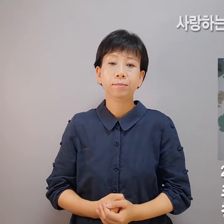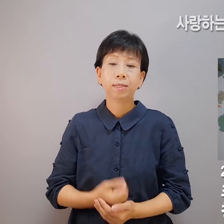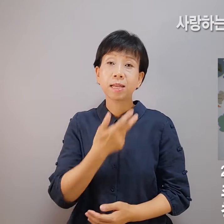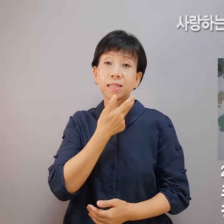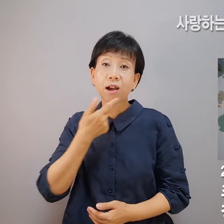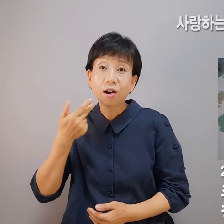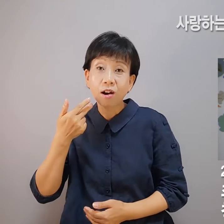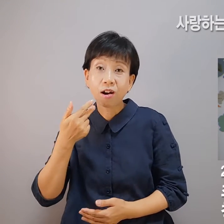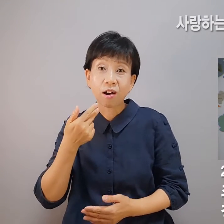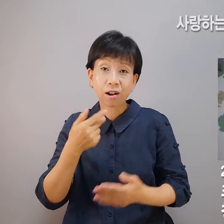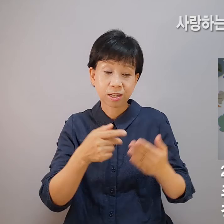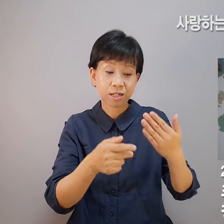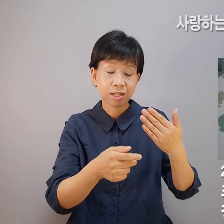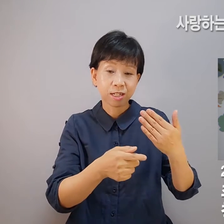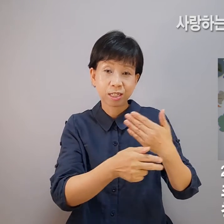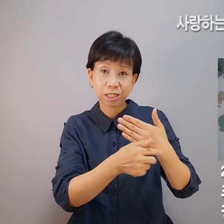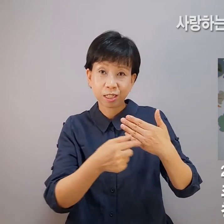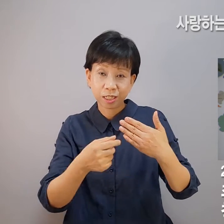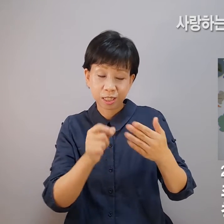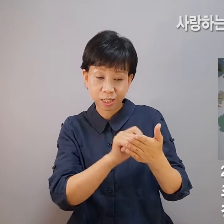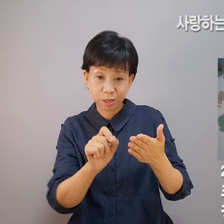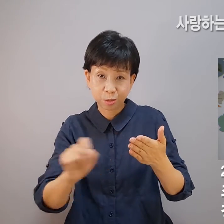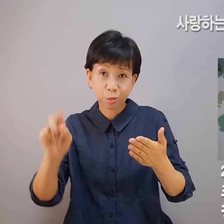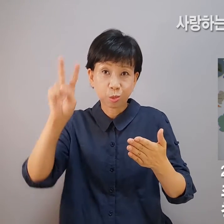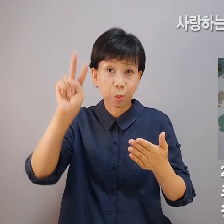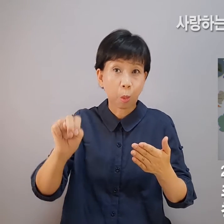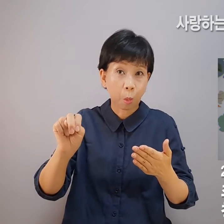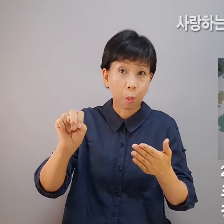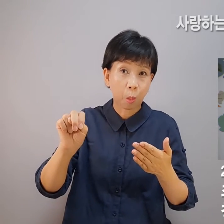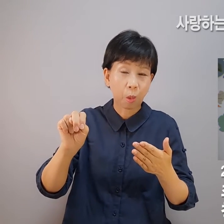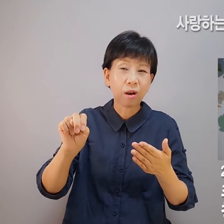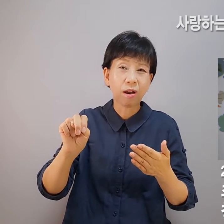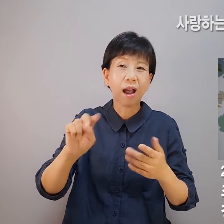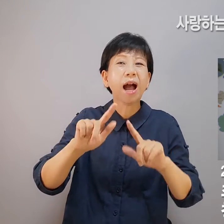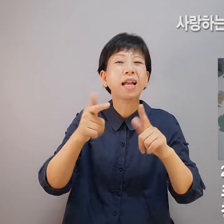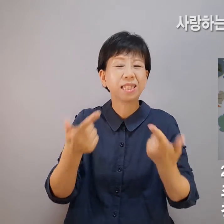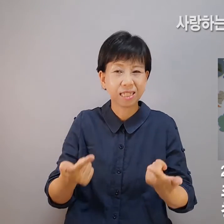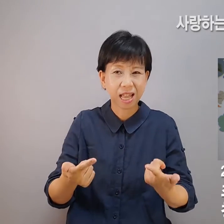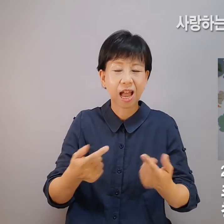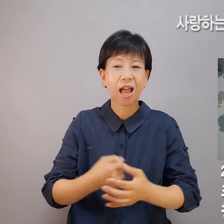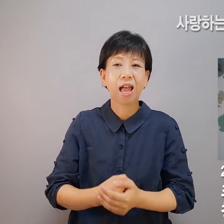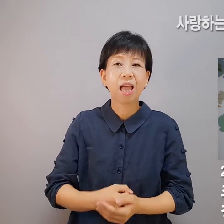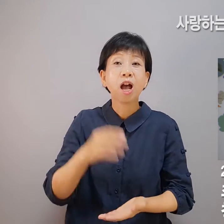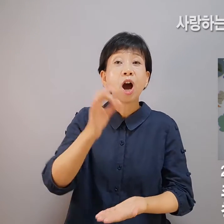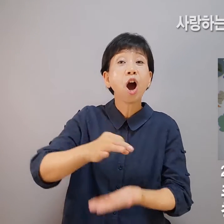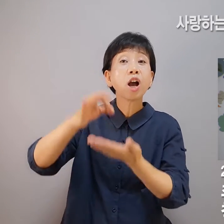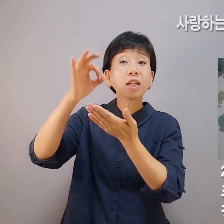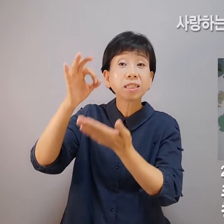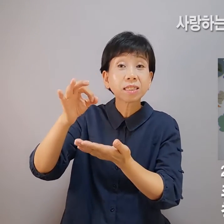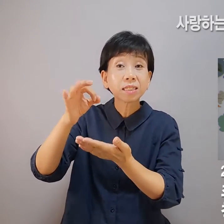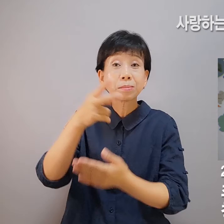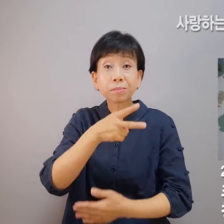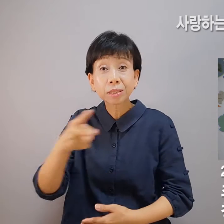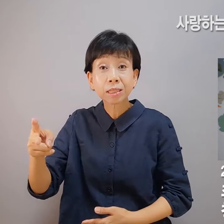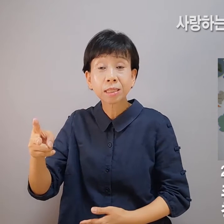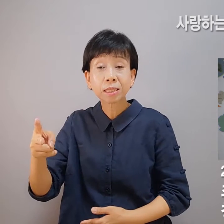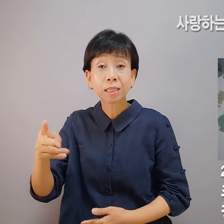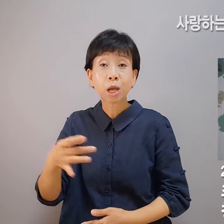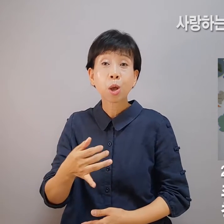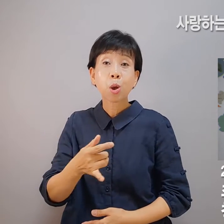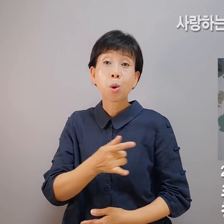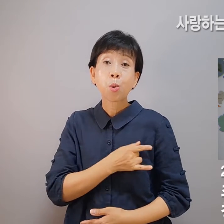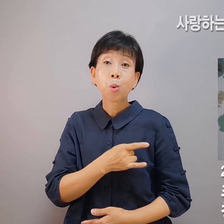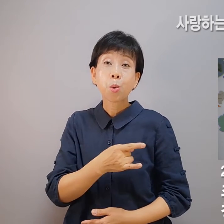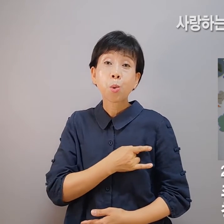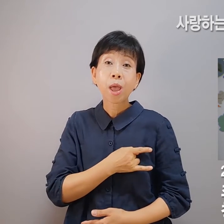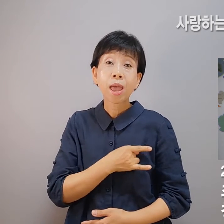죄송합니다. 여기 영어는 no라고 읽는데요, 아니다라는 뜻이에요. 헌금은 회비일까요? 회비가 아닐까요?